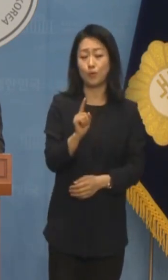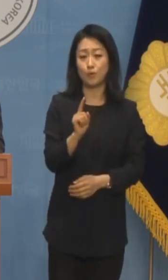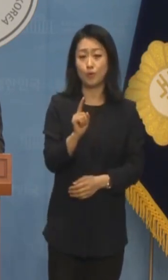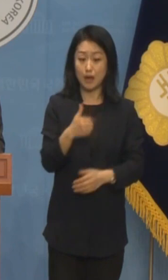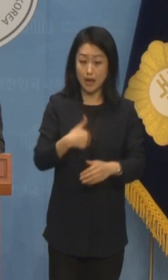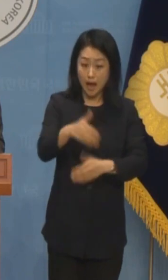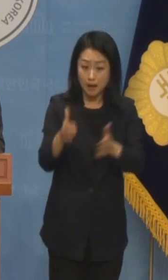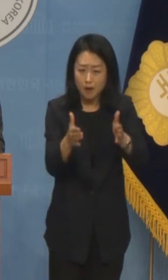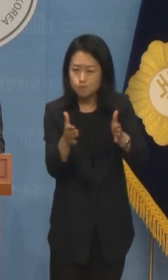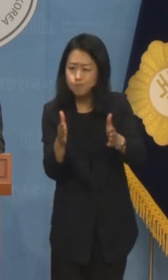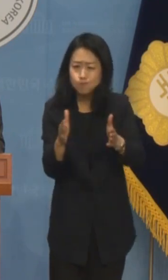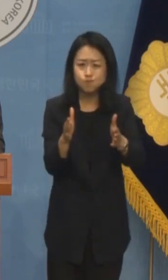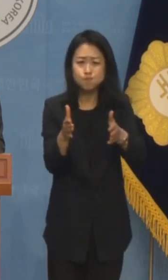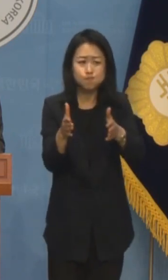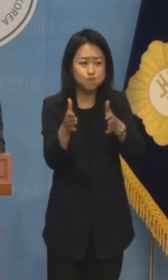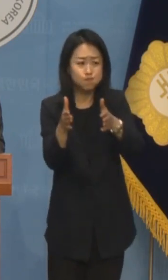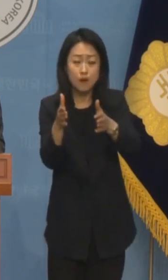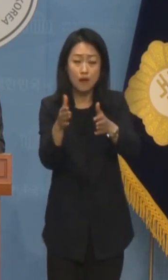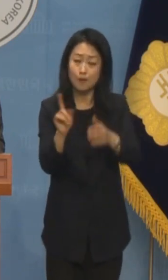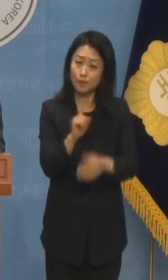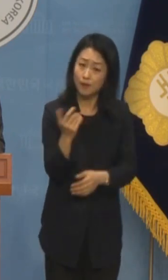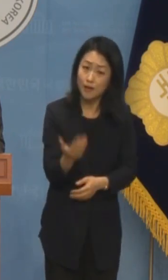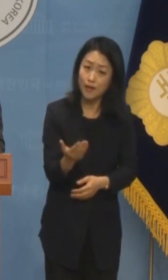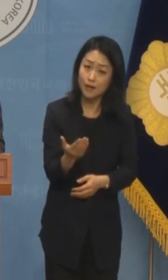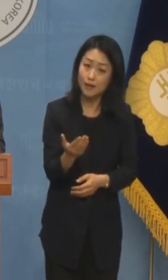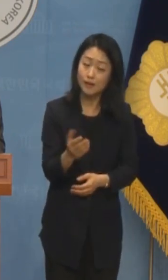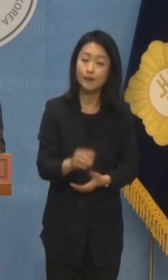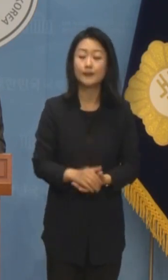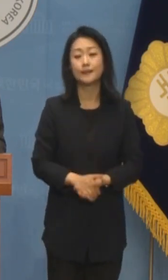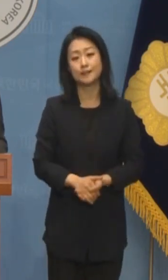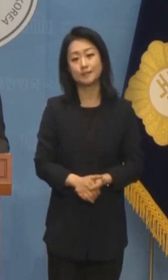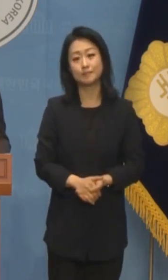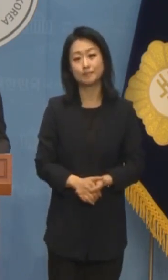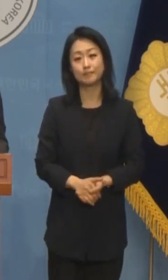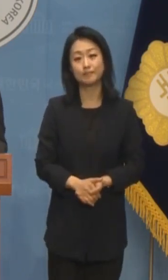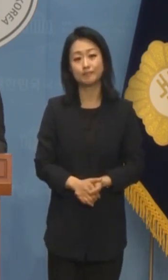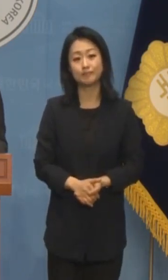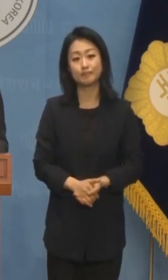길을 모르고 그저 가고만 있는 것은 아닙니까?